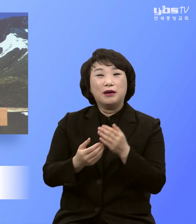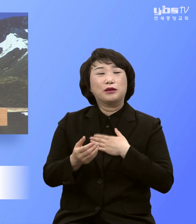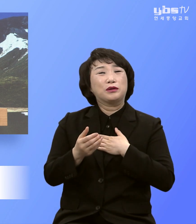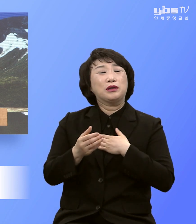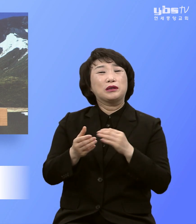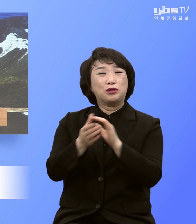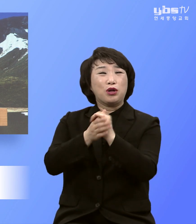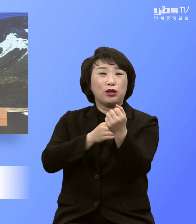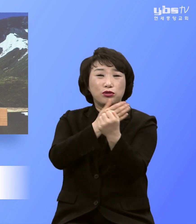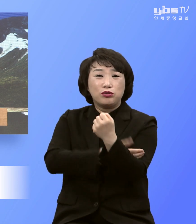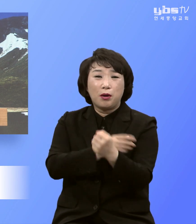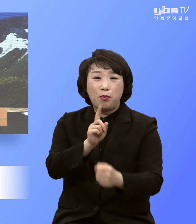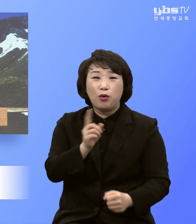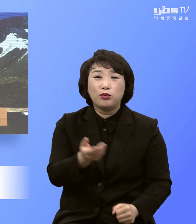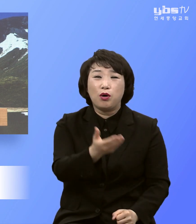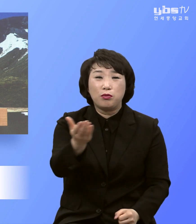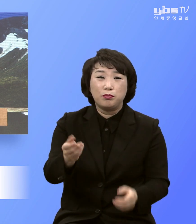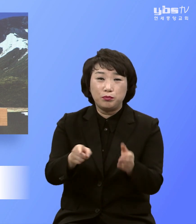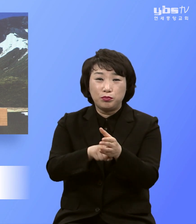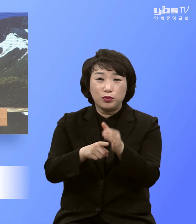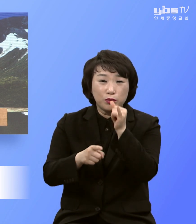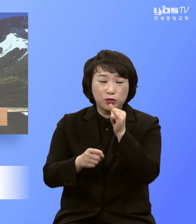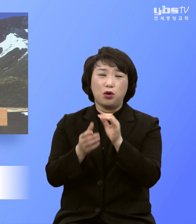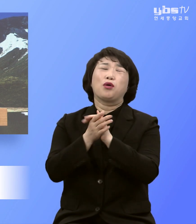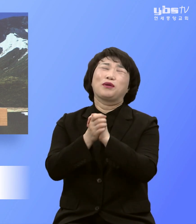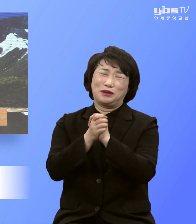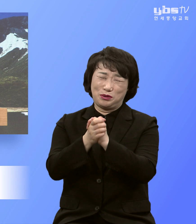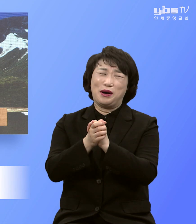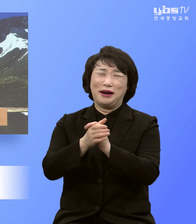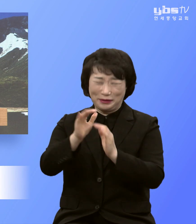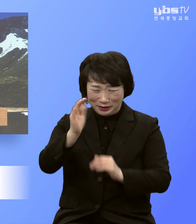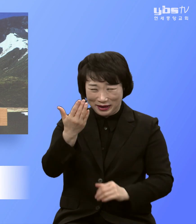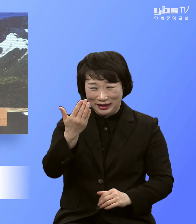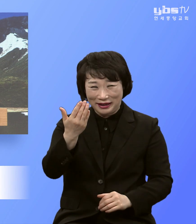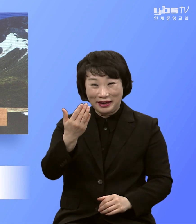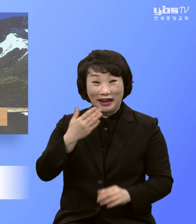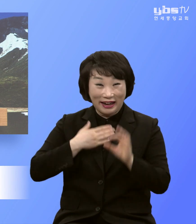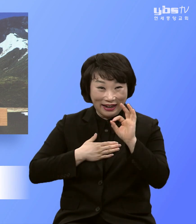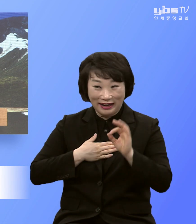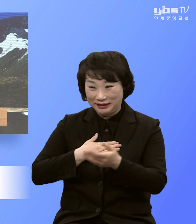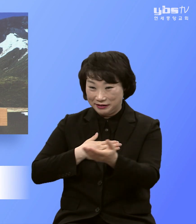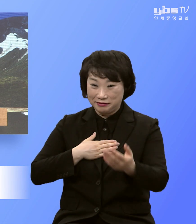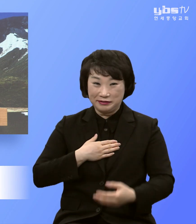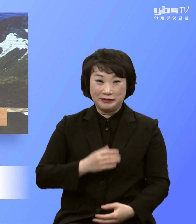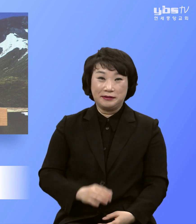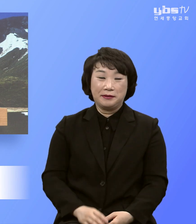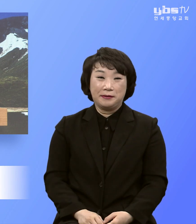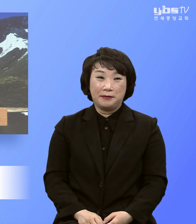기도할 능력이 뭐냐? 믿음이 있으면 기도하는 거예요. 이해가 됩니까?